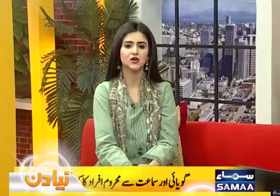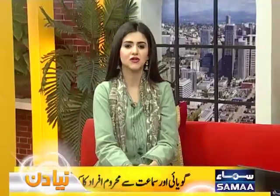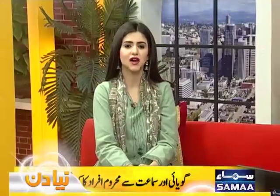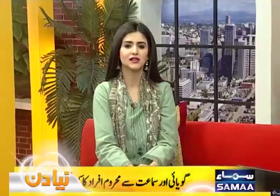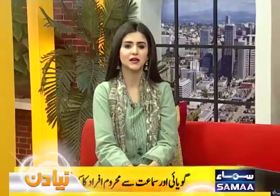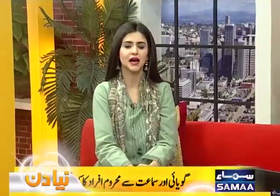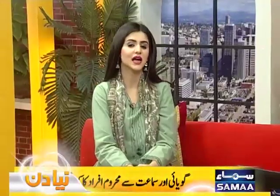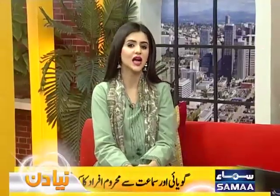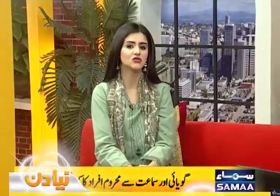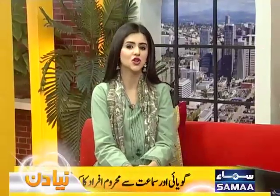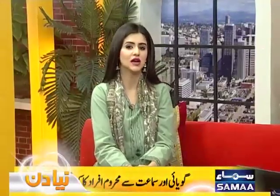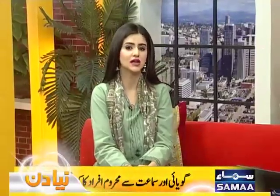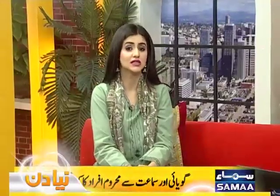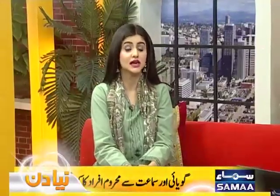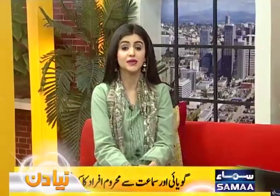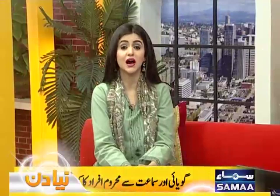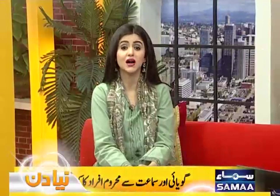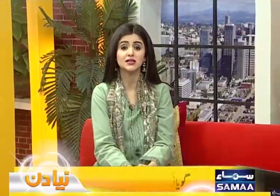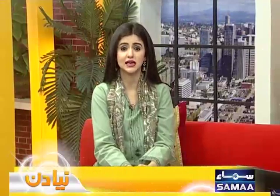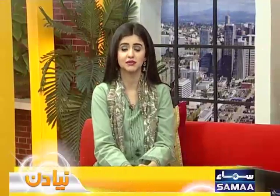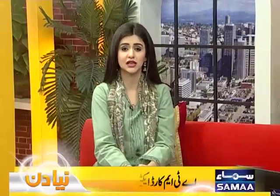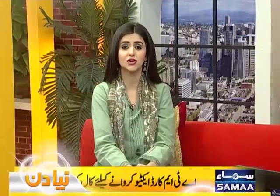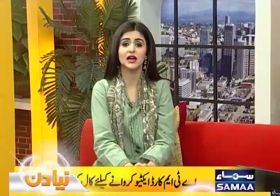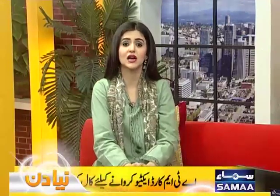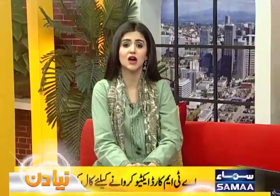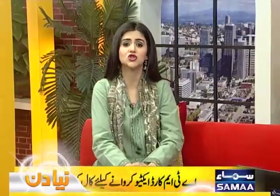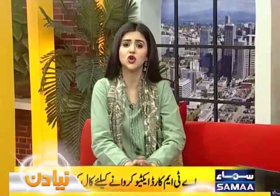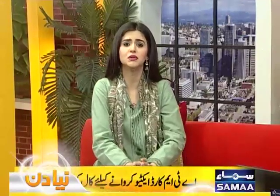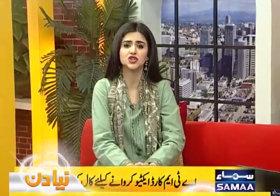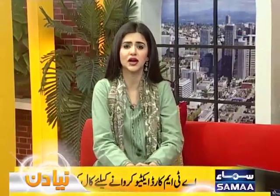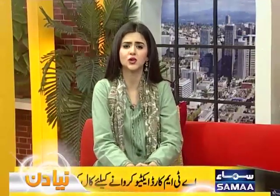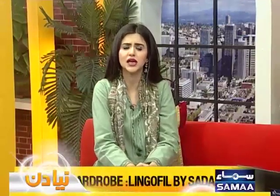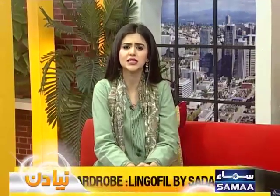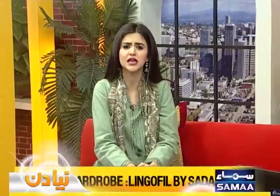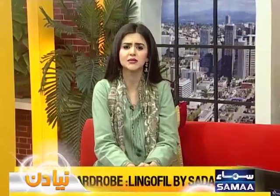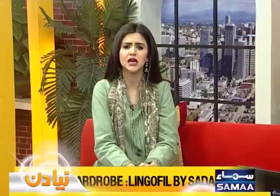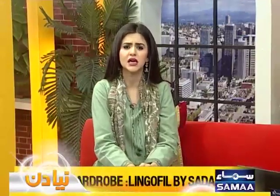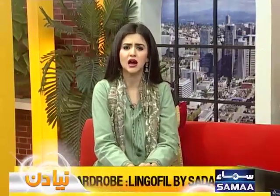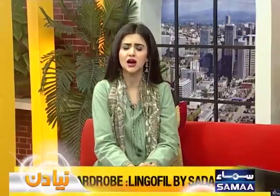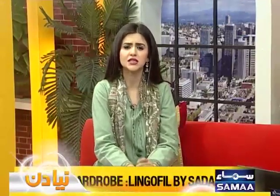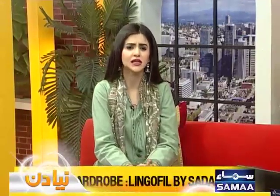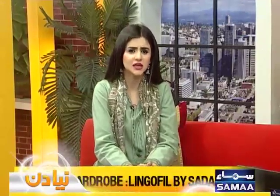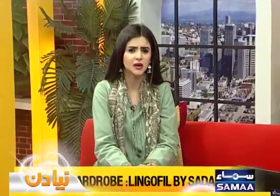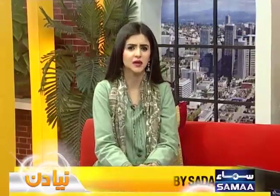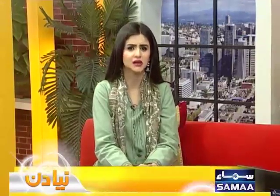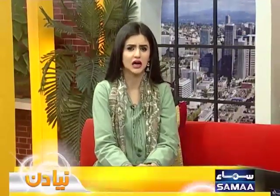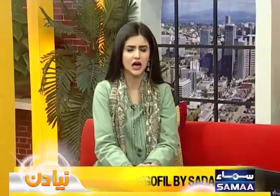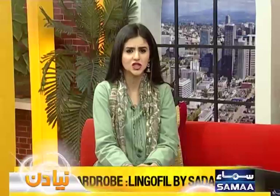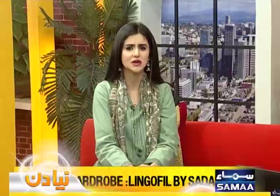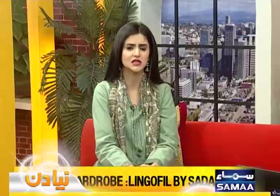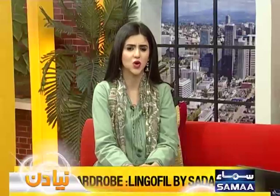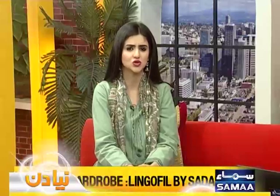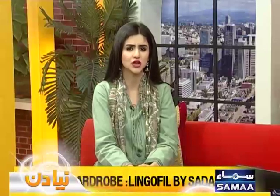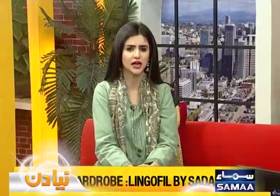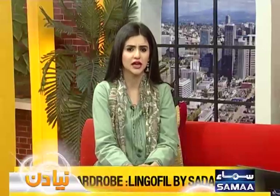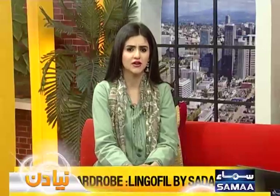से महरूम अफराद के लिए बैंक अकाउंट खुलवाना किसी इम्तिहान से कम नहीं, और अगर अकाउंट खुल भी जाए तो एटीएम कार्ड नहीं बन पाता। आज